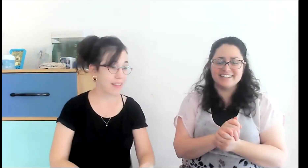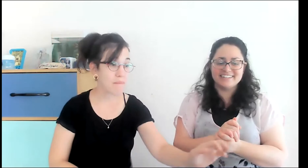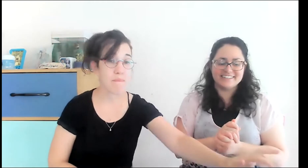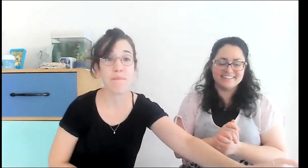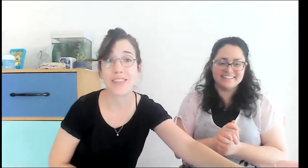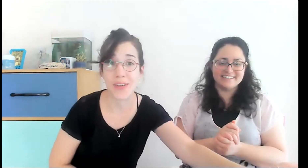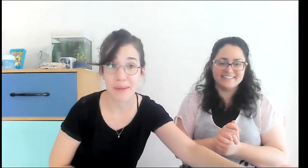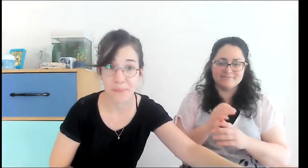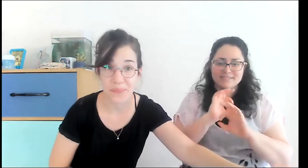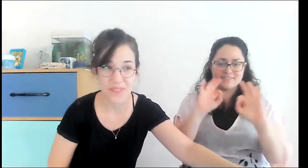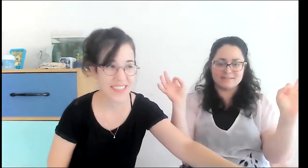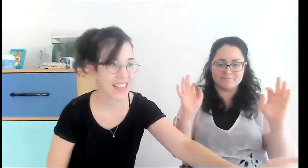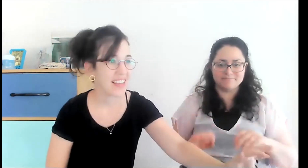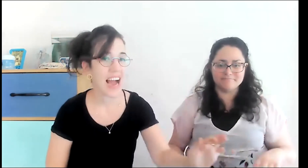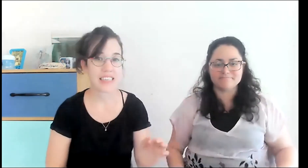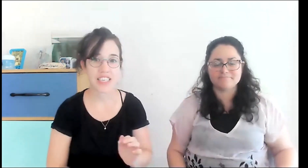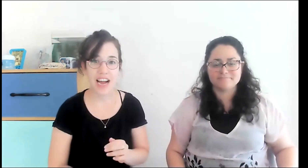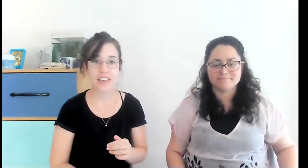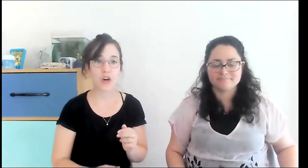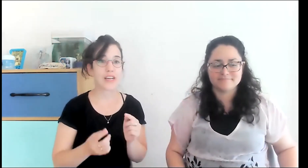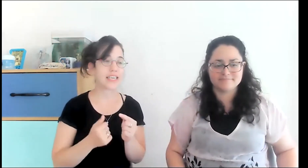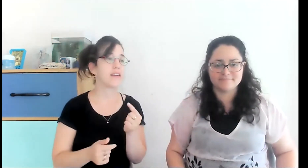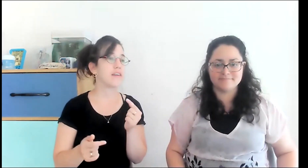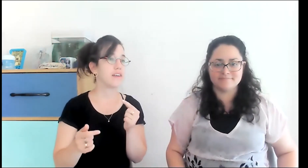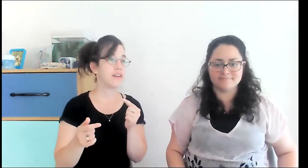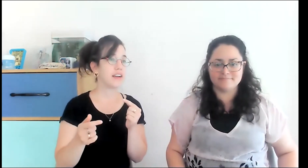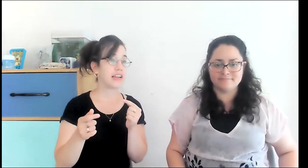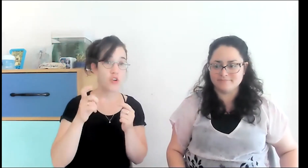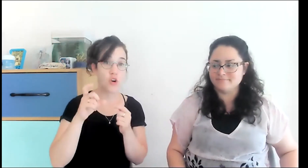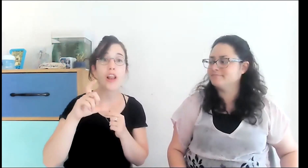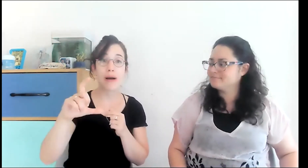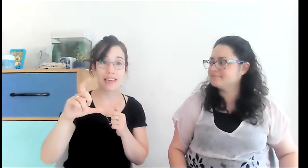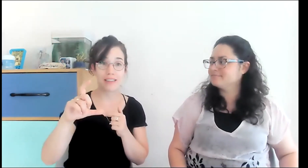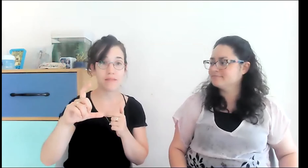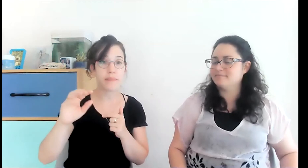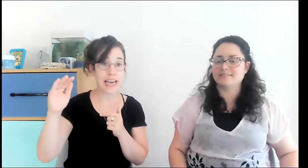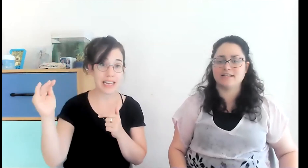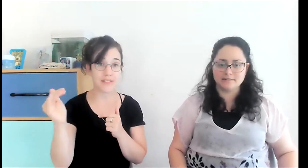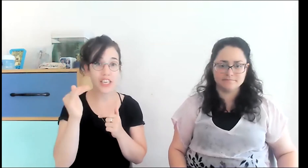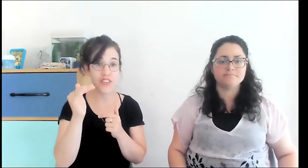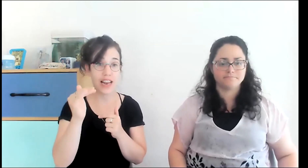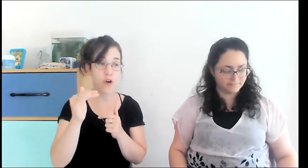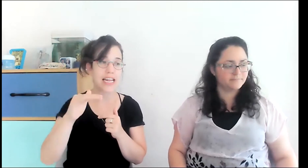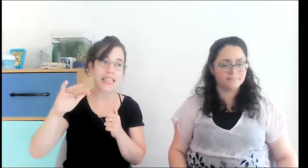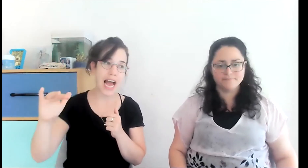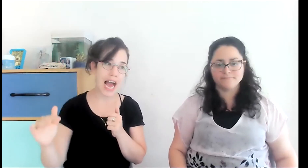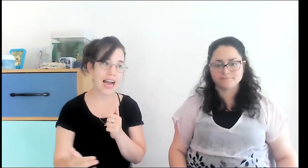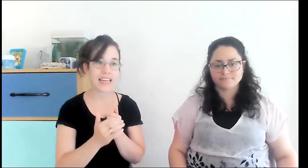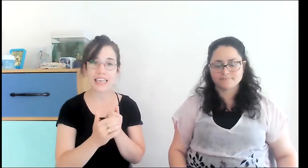אתם מצוינים. מצוינים. אז עכשיו אנחנו נעשה כל הבית, מעל הדבש ועל העוקץ, עד על האיש